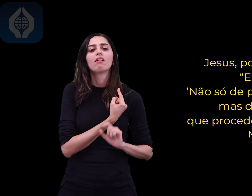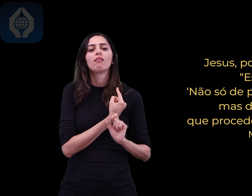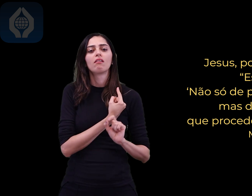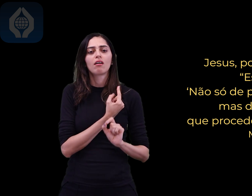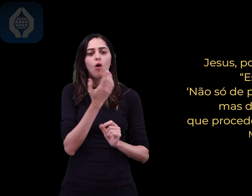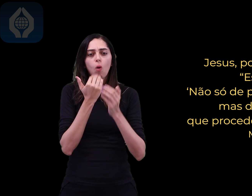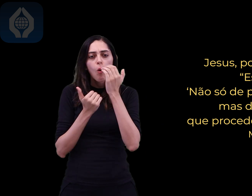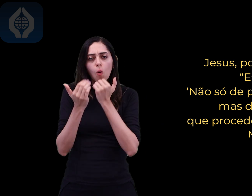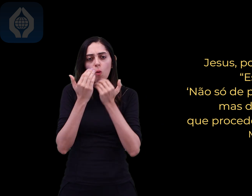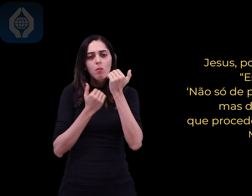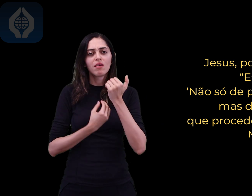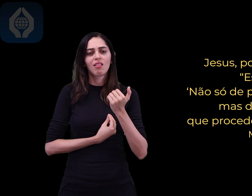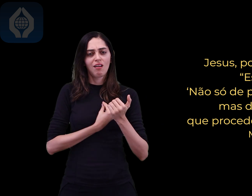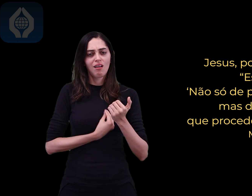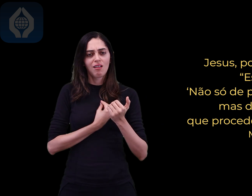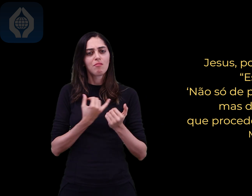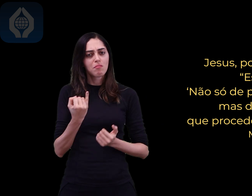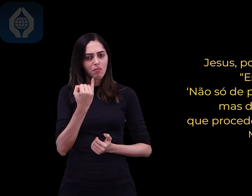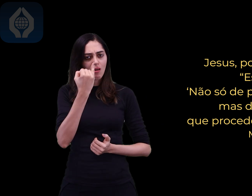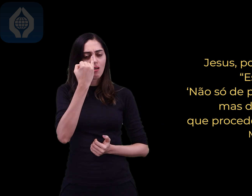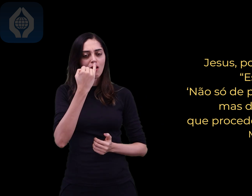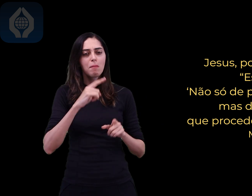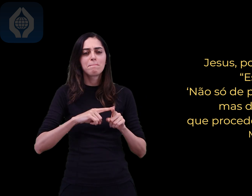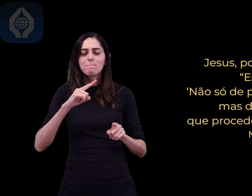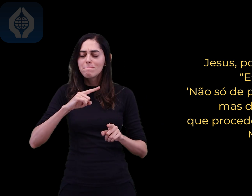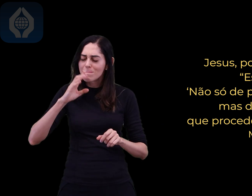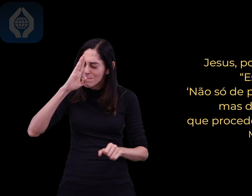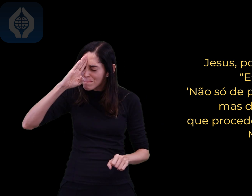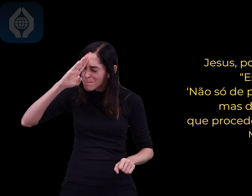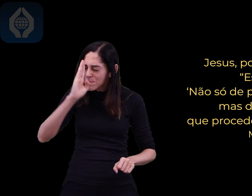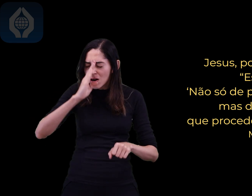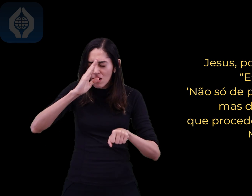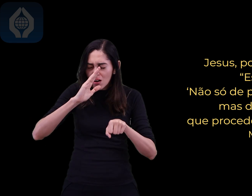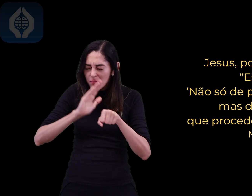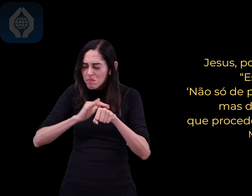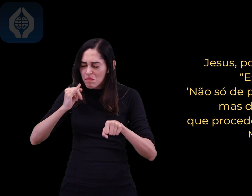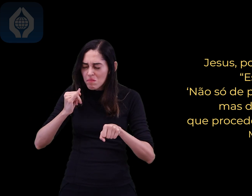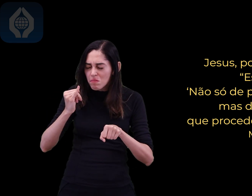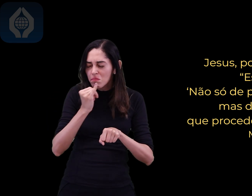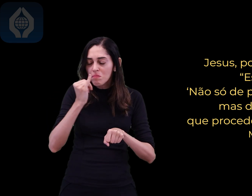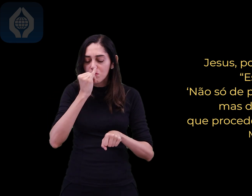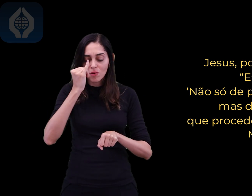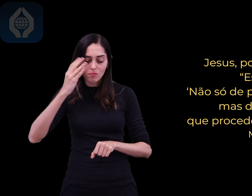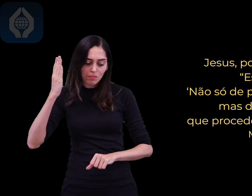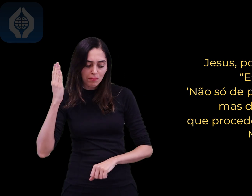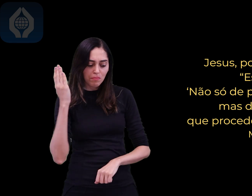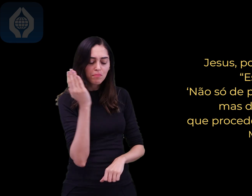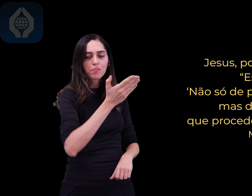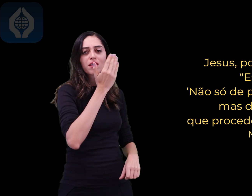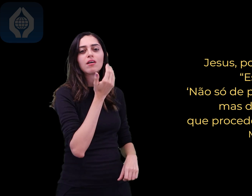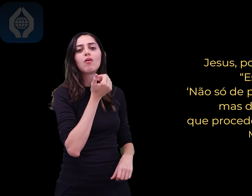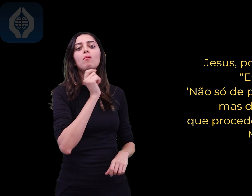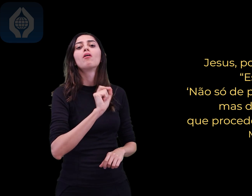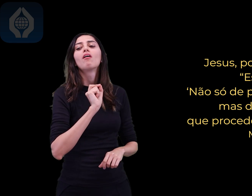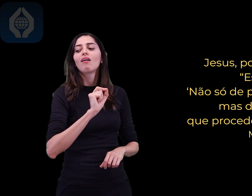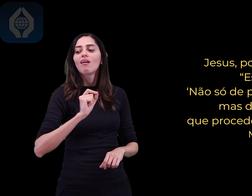de alimento para nos mantermos vivos. Mas Deus diz que há algo muito mais importante do que o